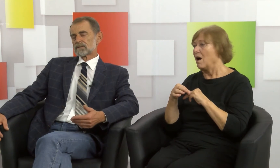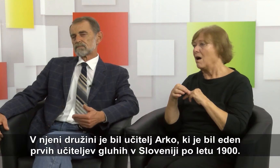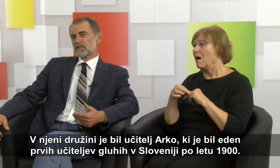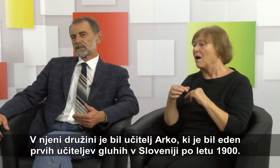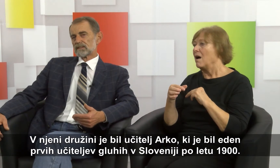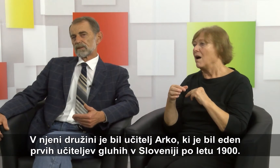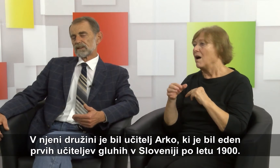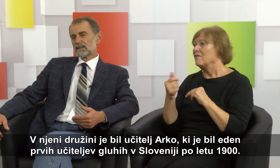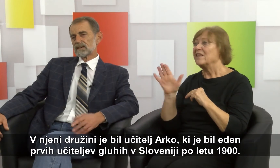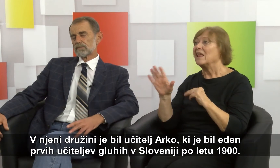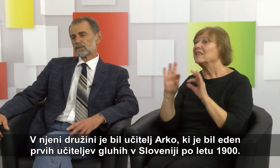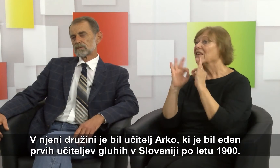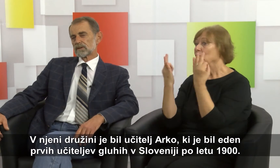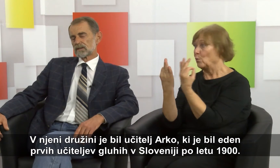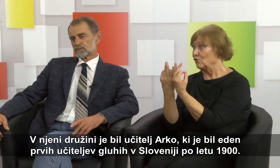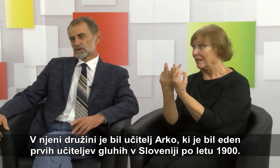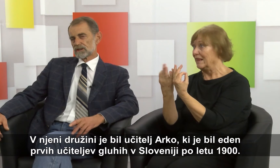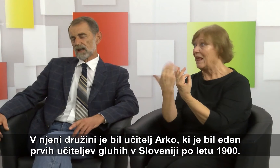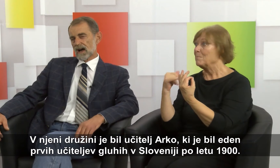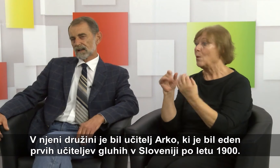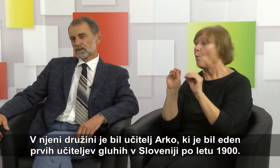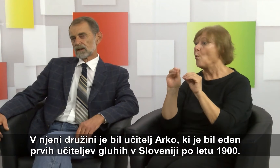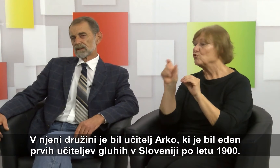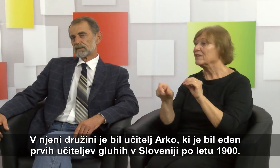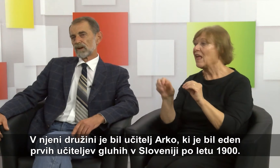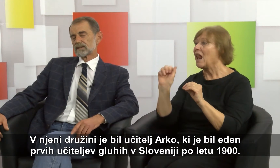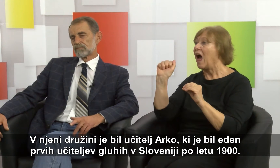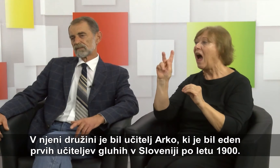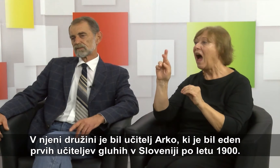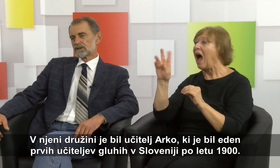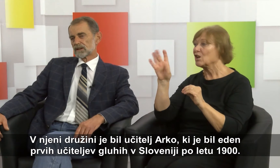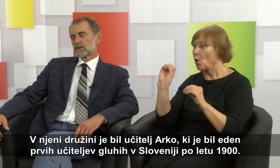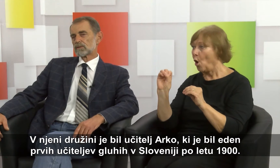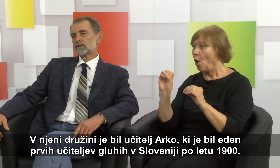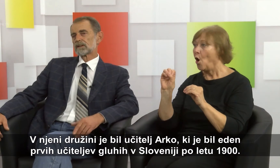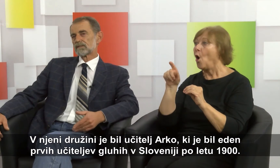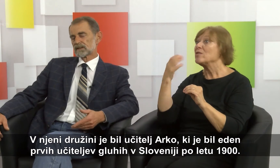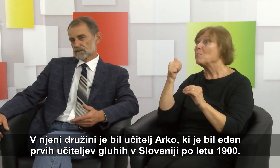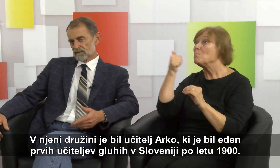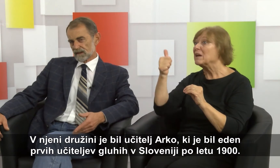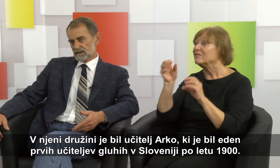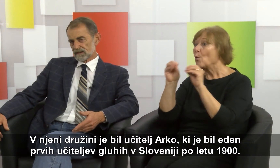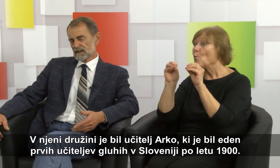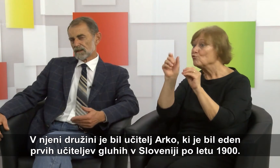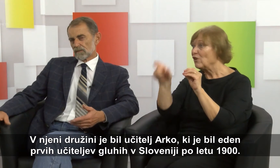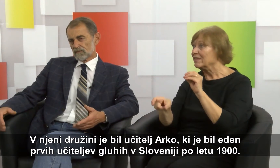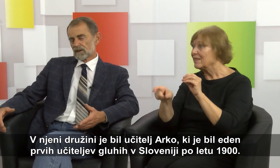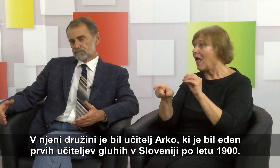v njeni familiji je bil učitelj Arko, ki je bil eden prvih učiteljev gluhih v Sloveniji v